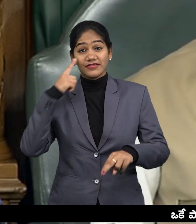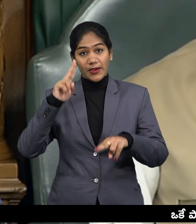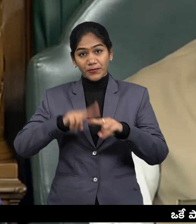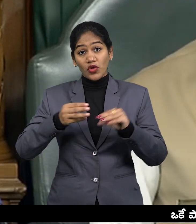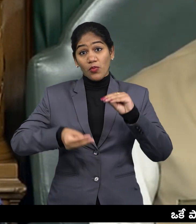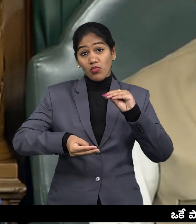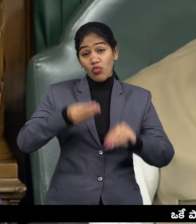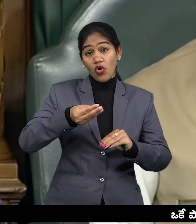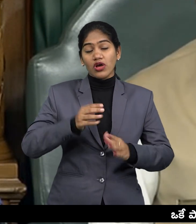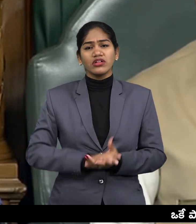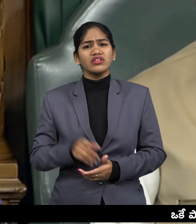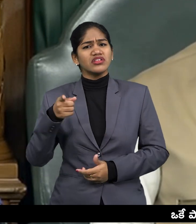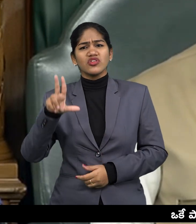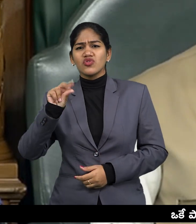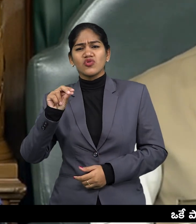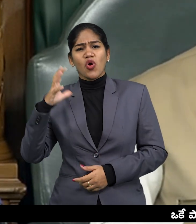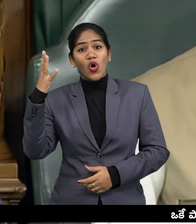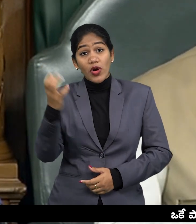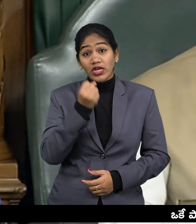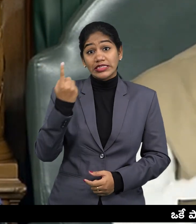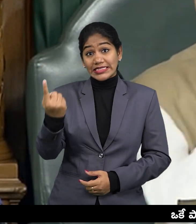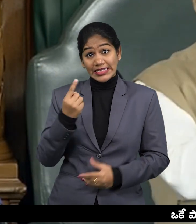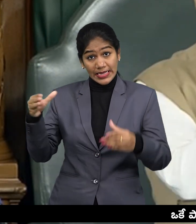ఒకే పార్టీ మెజారిటీ సాధించకపోతే